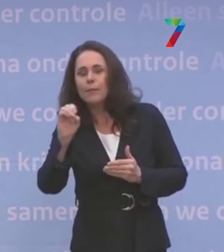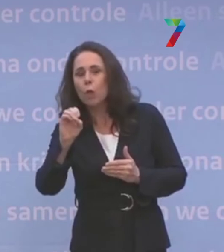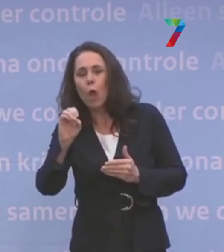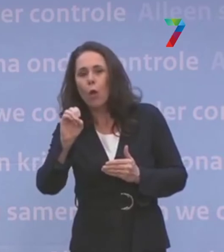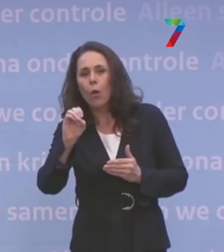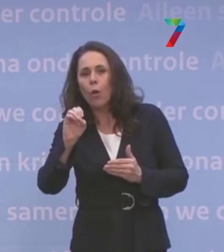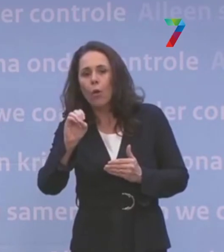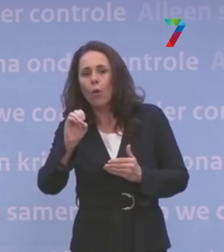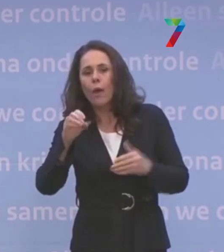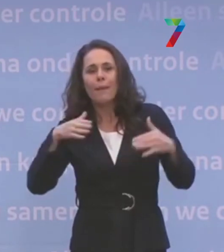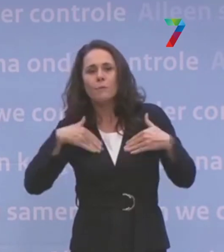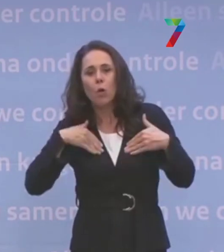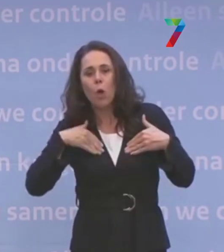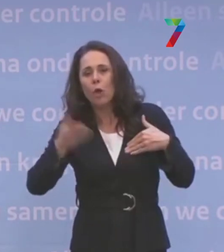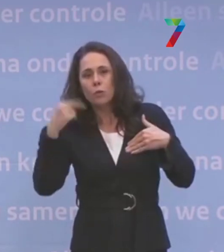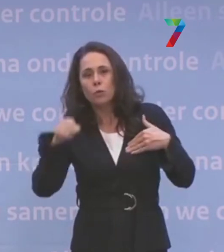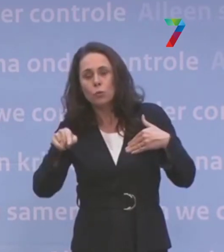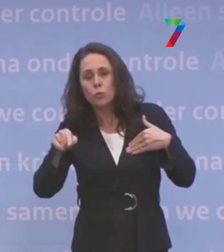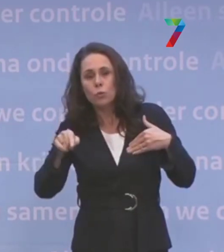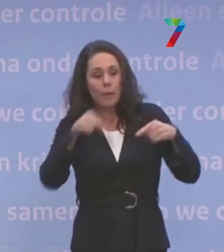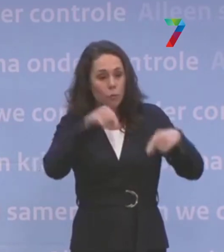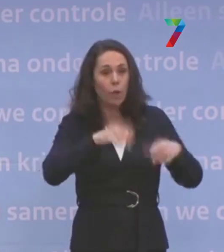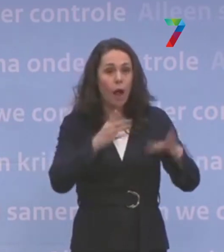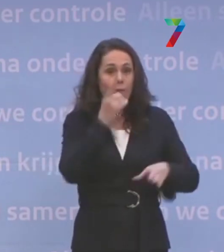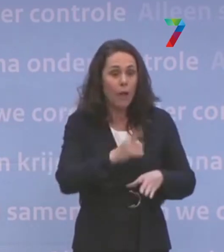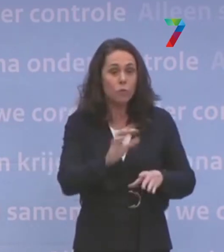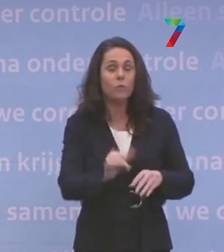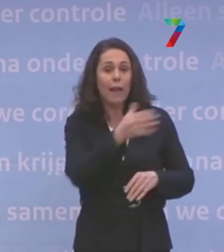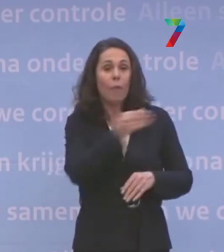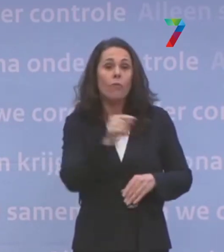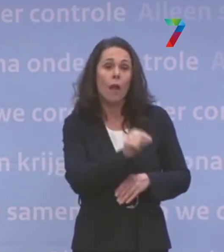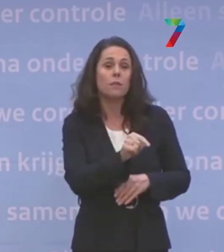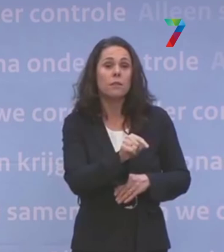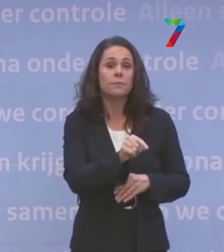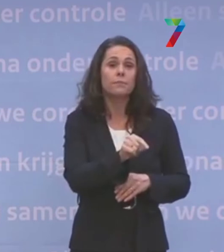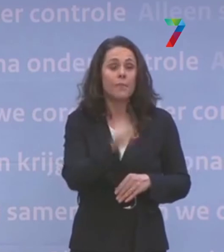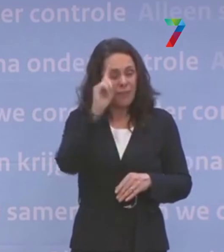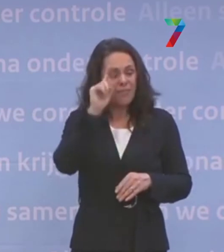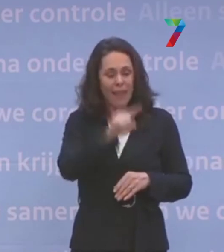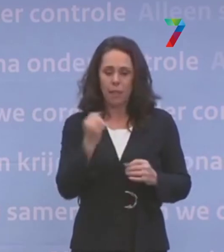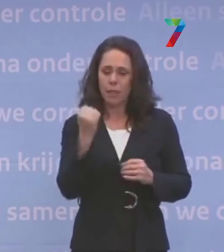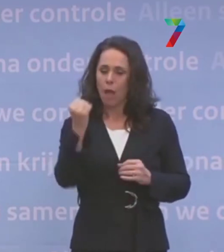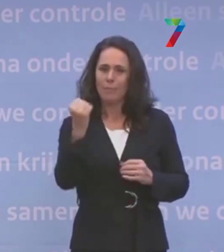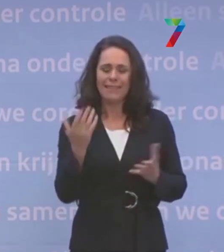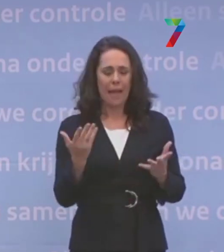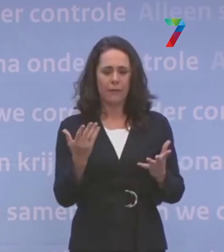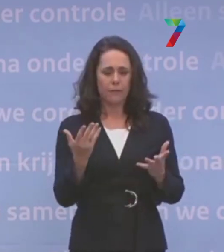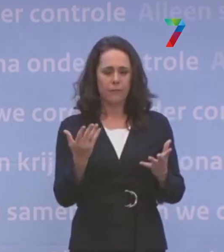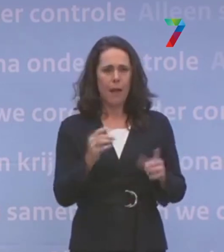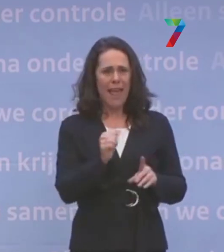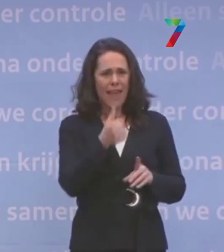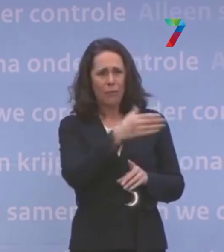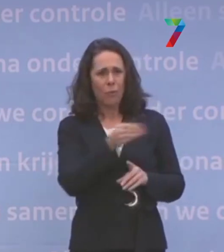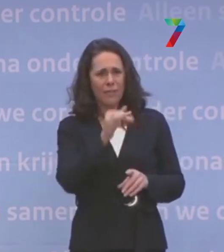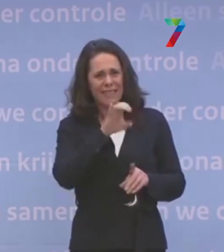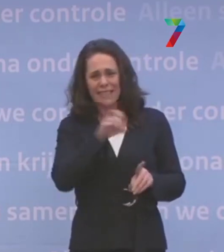erop, corona zoals toen, maar nu op dit moment 1100... en je weet dat die capaciteit toen überhaupt maar 1100